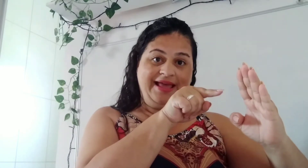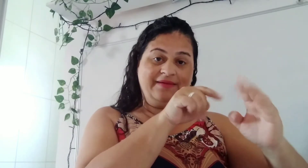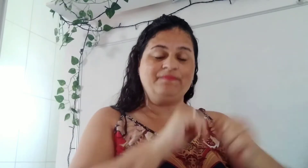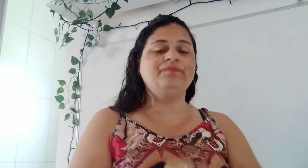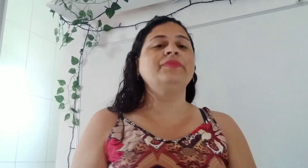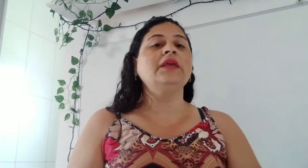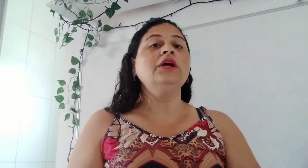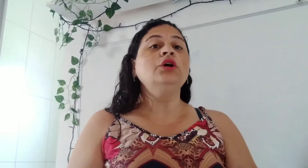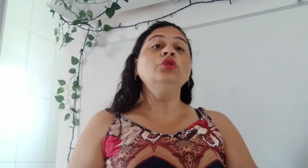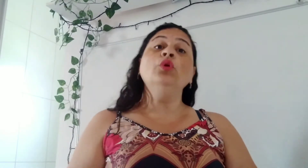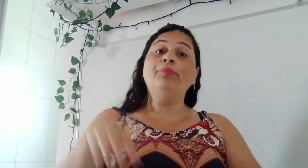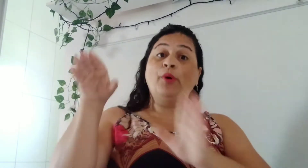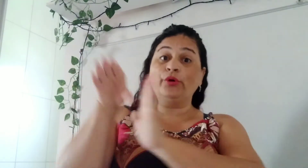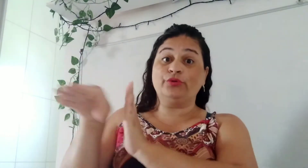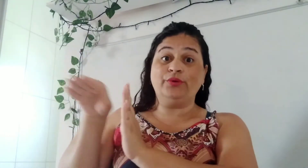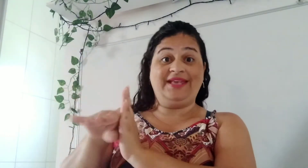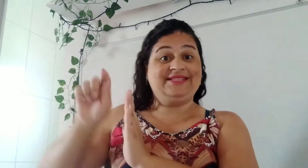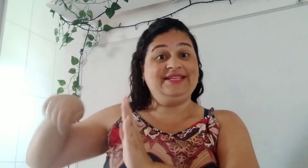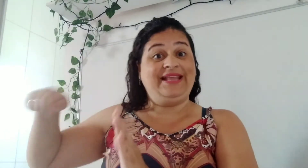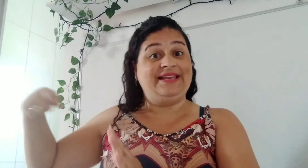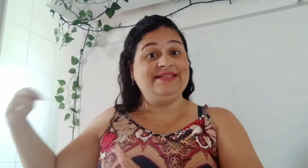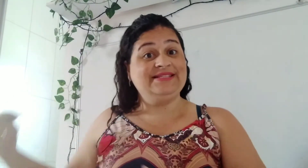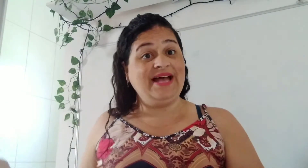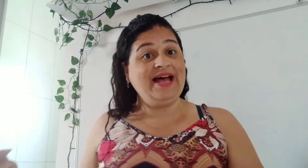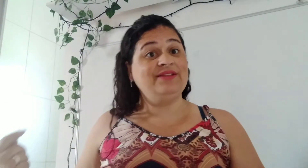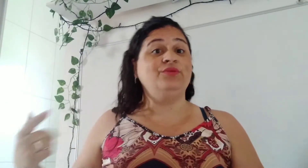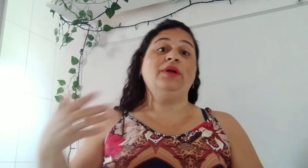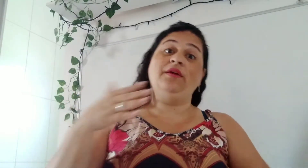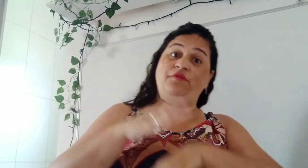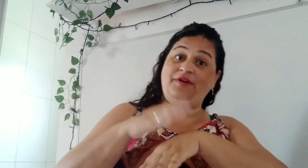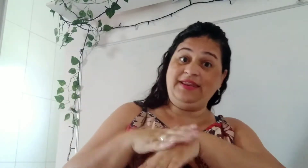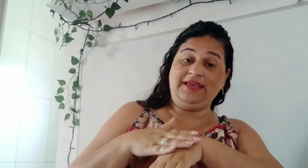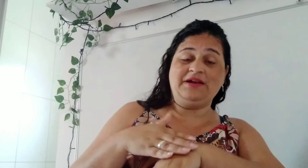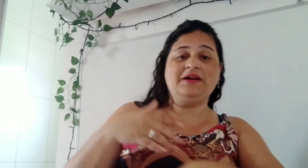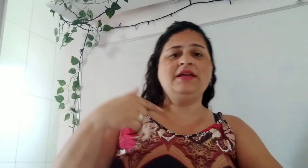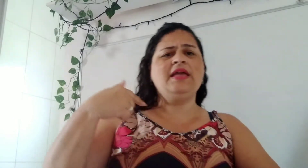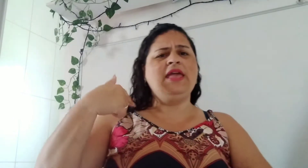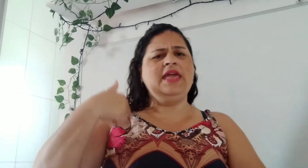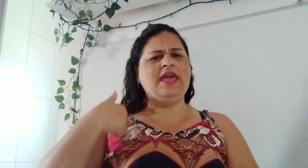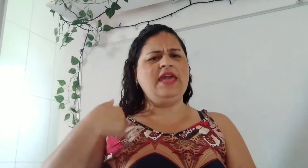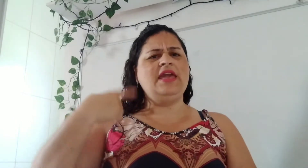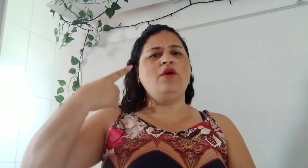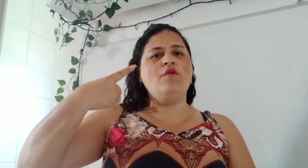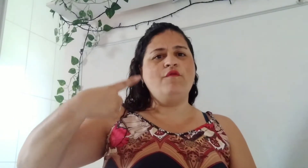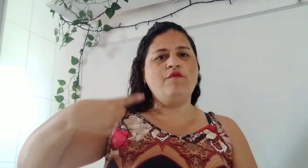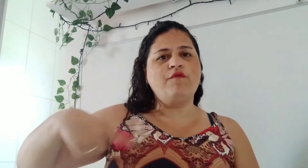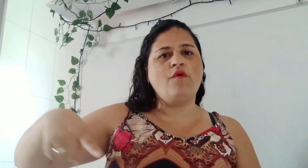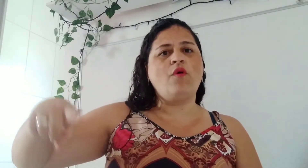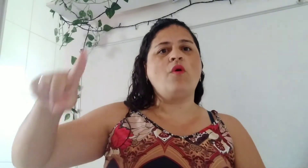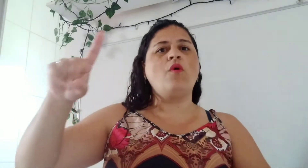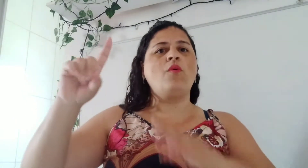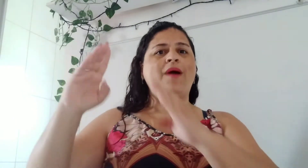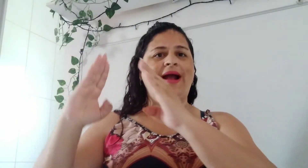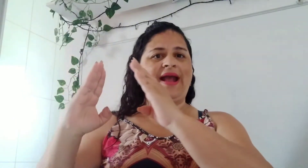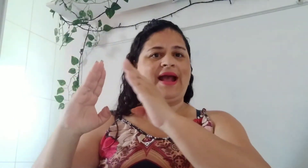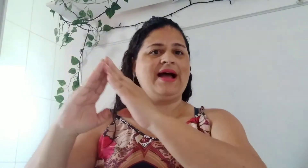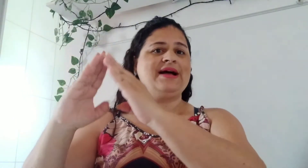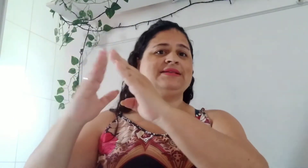dela. No português sinalizado, eu faria: eu vou à casa